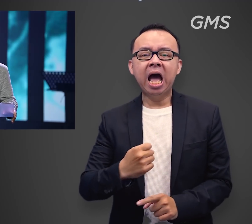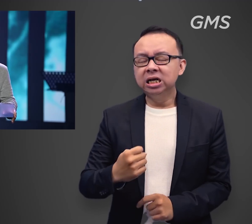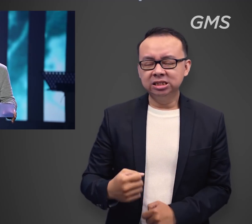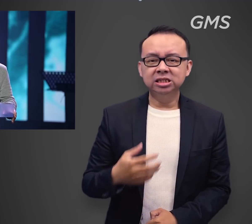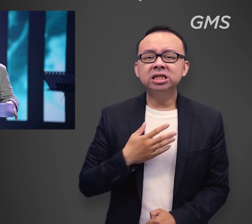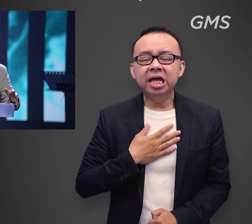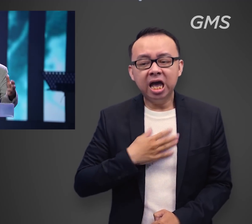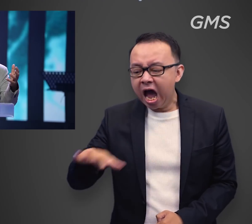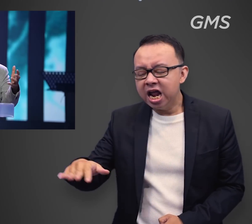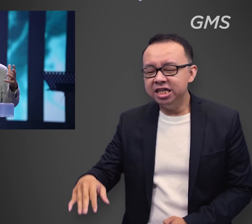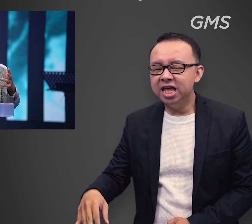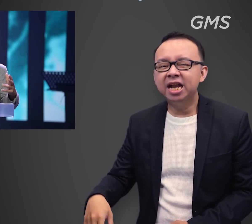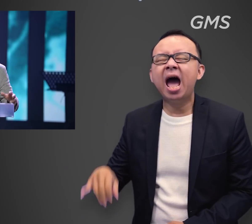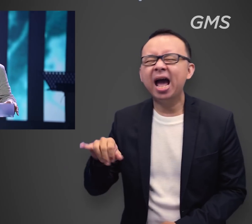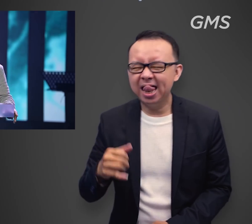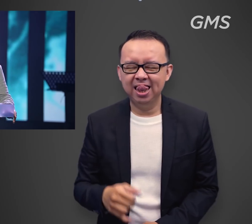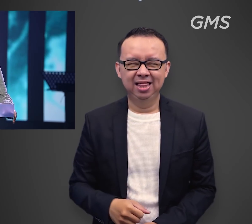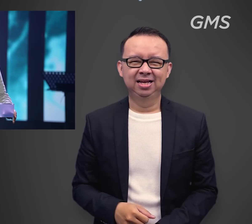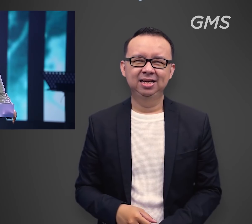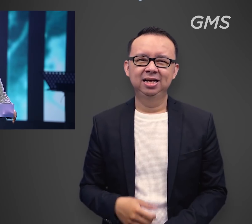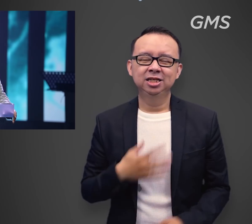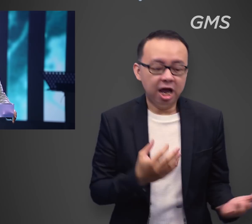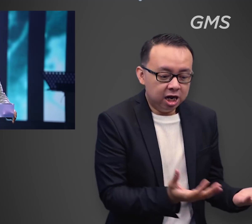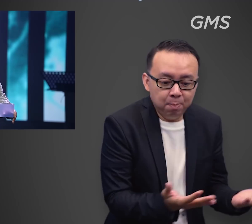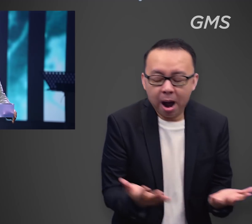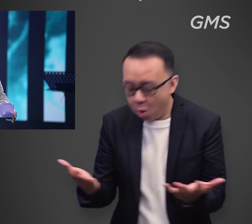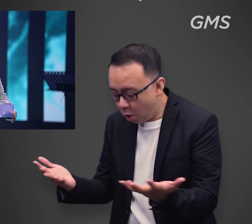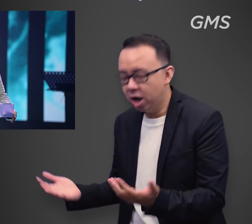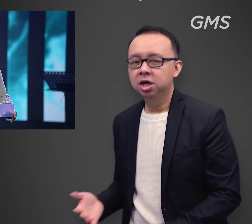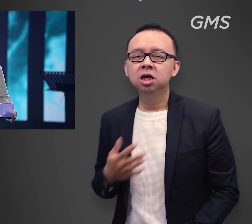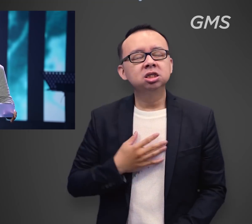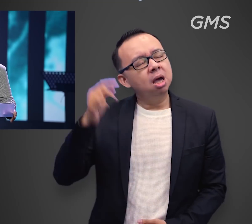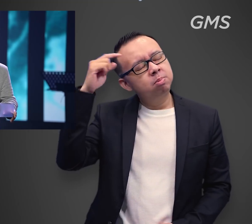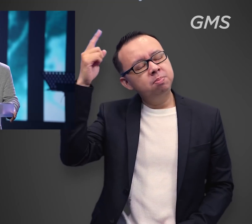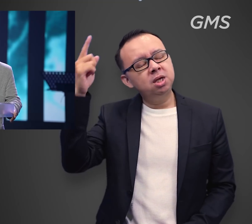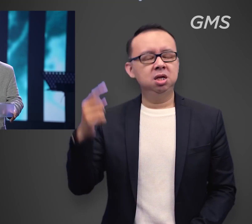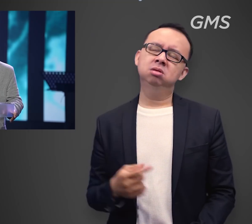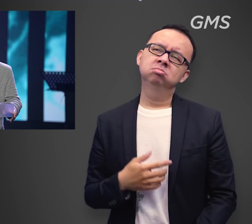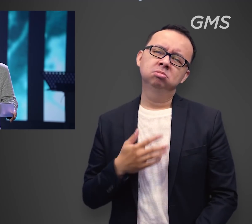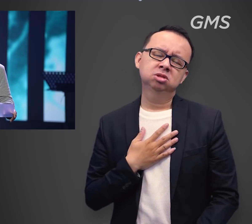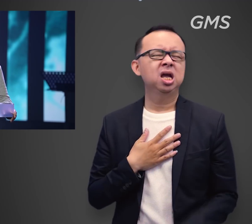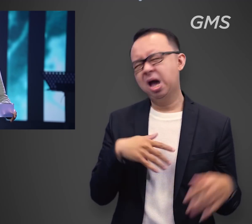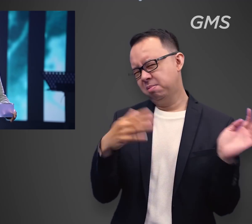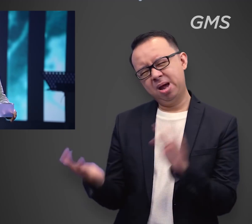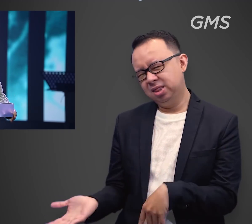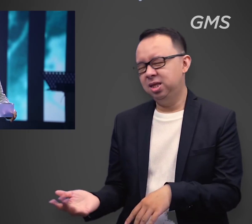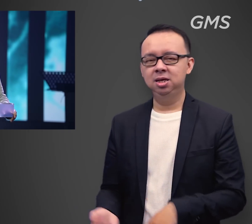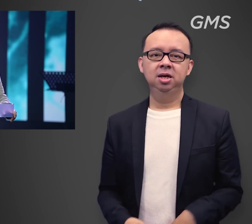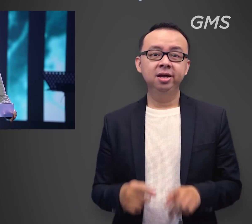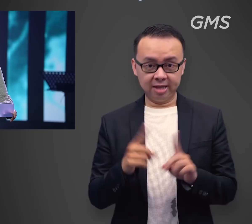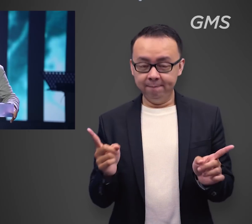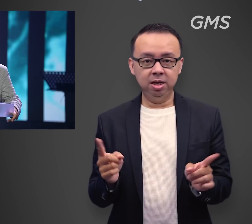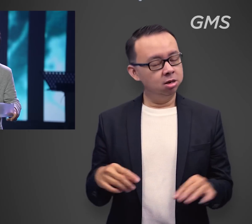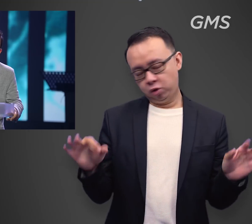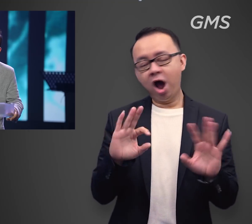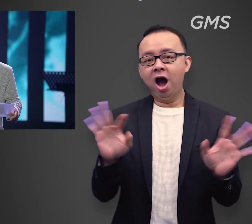sih. Jadi akhirnya sampai dibawa dan sebagainya. Saya pikir saya mungkin akan selesai hidup saya. Tapi ternyata